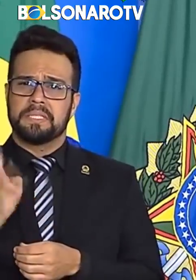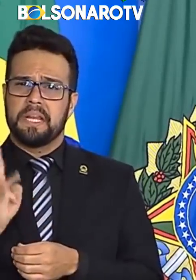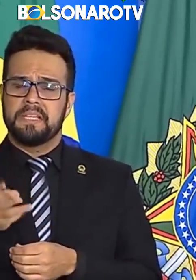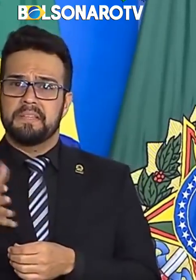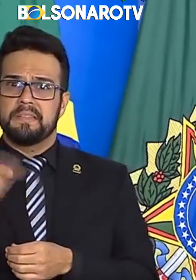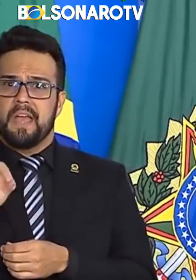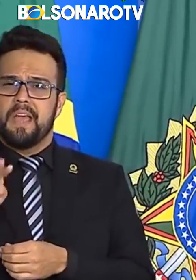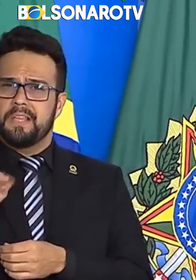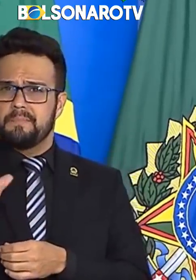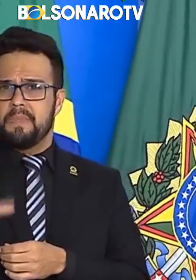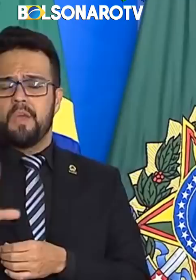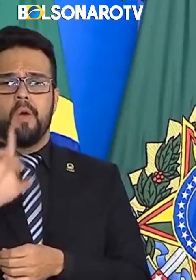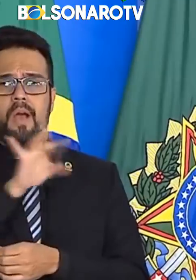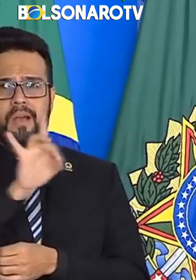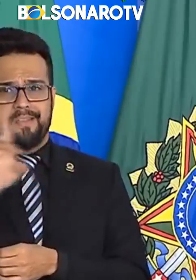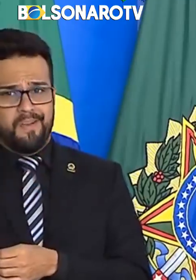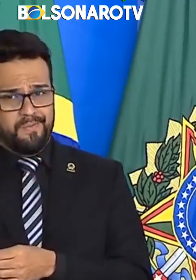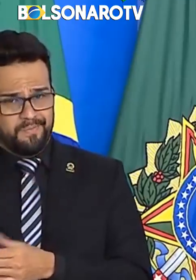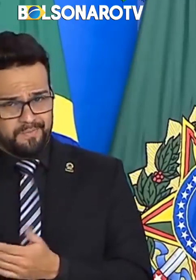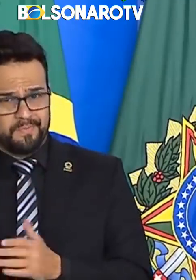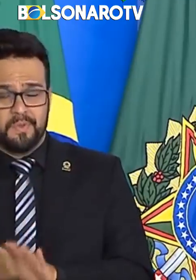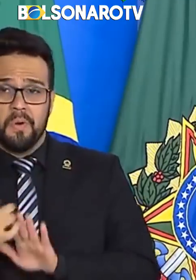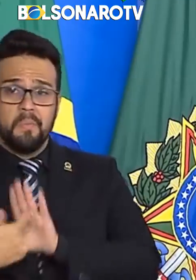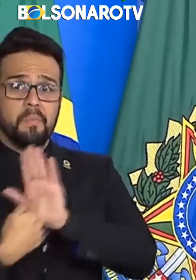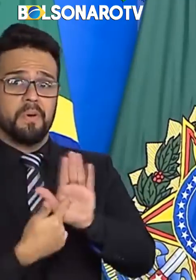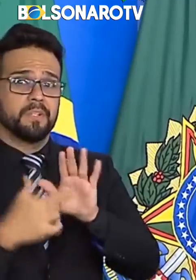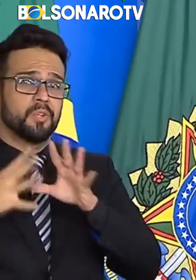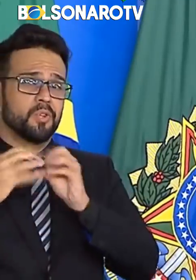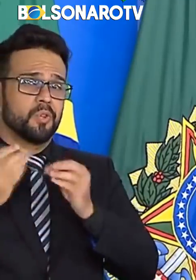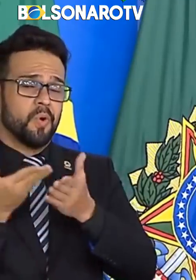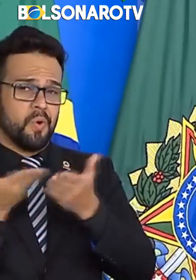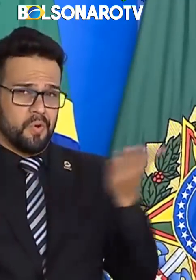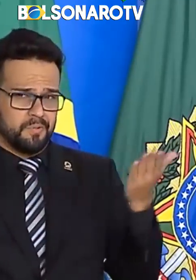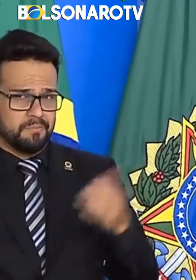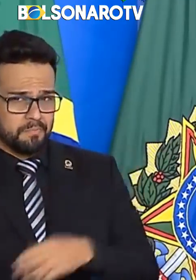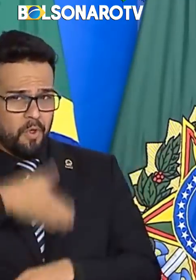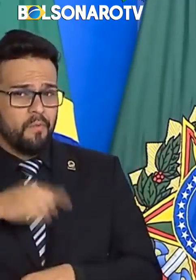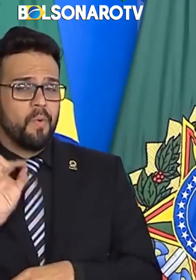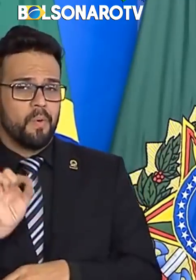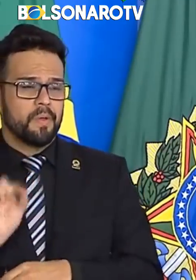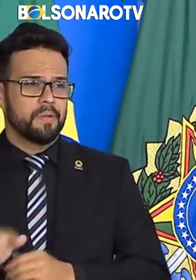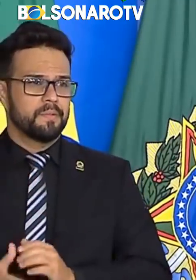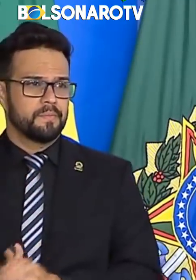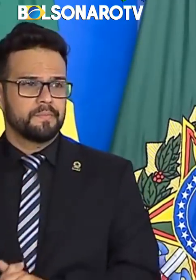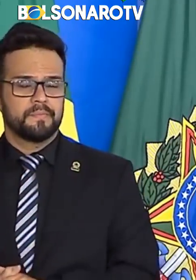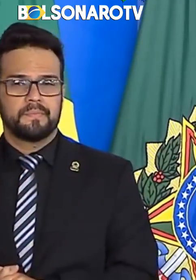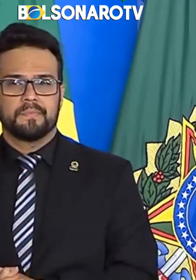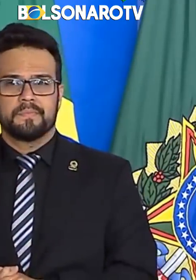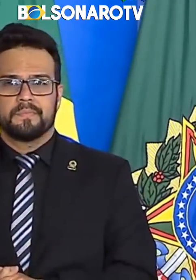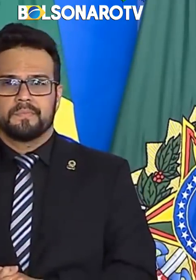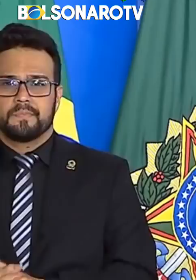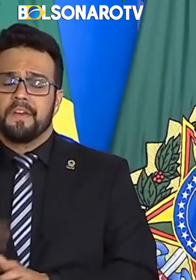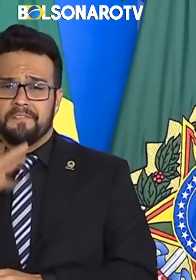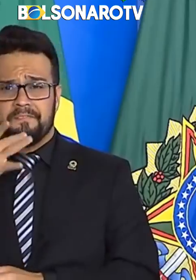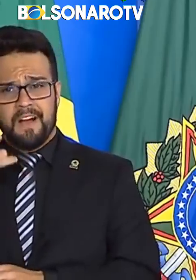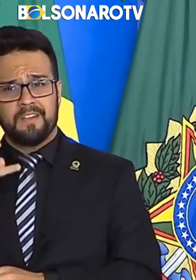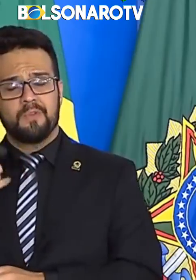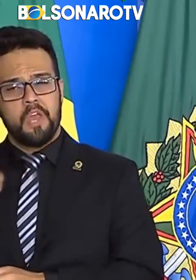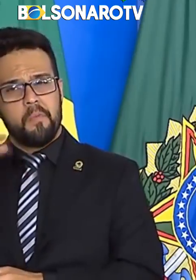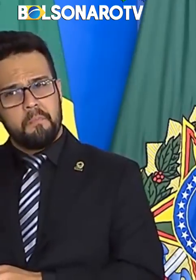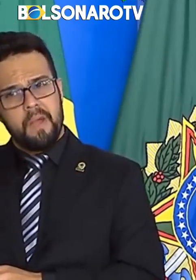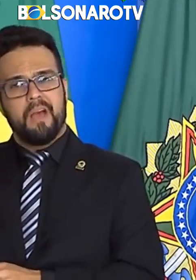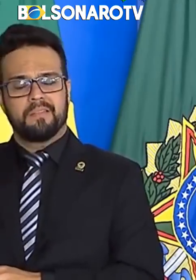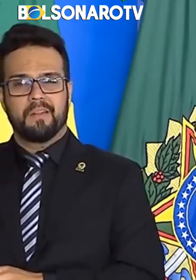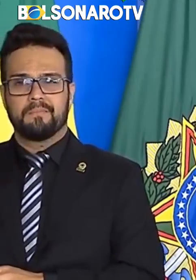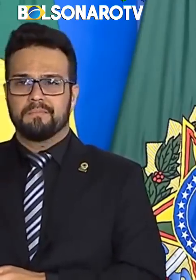mil por mês para cada um, e vai mostrar para todos nós que é fácil ser patrão no Brasil.